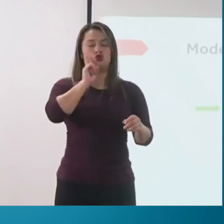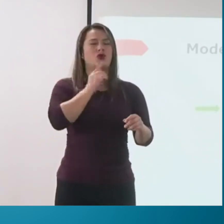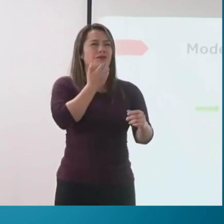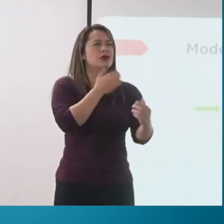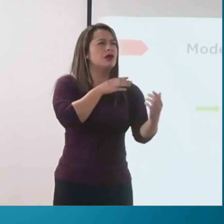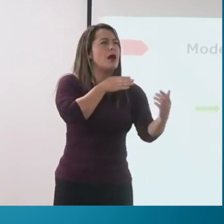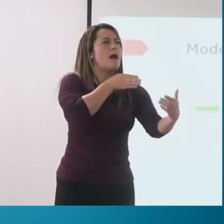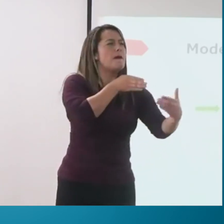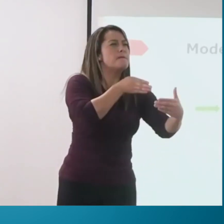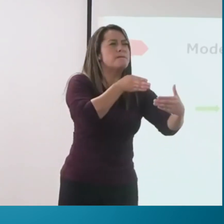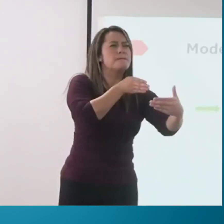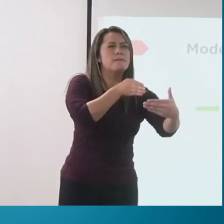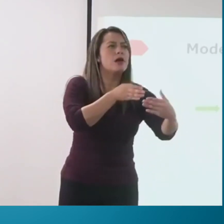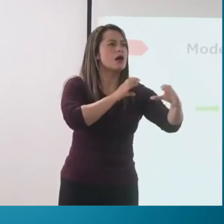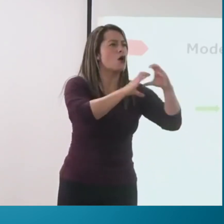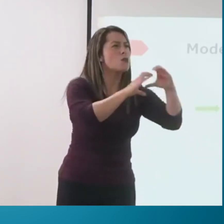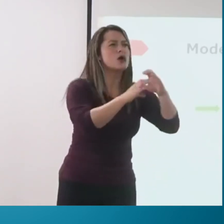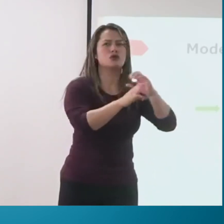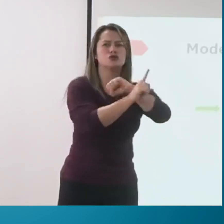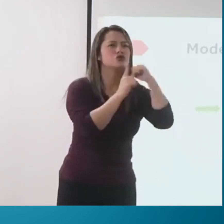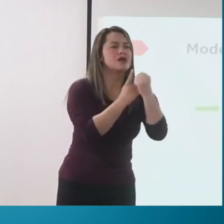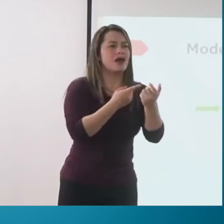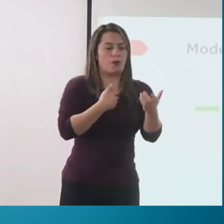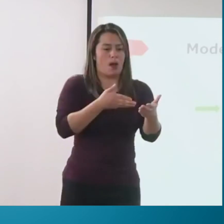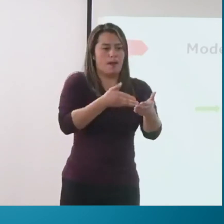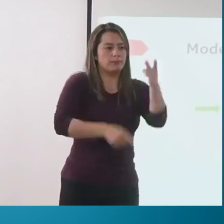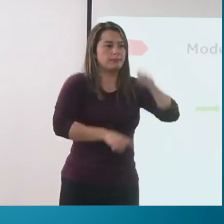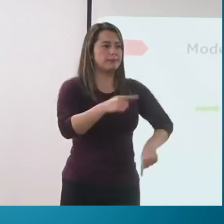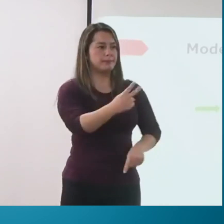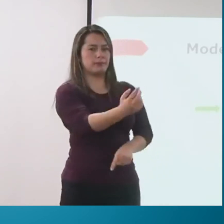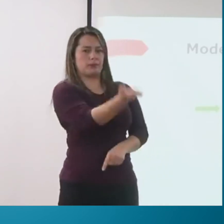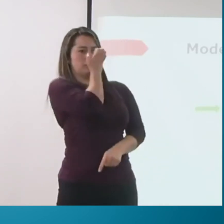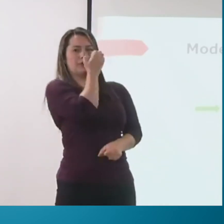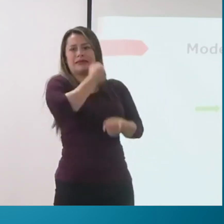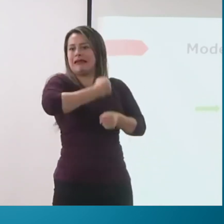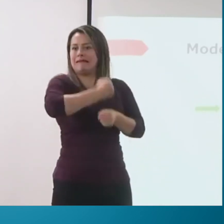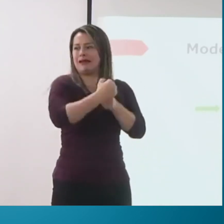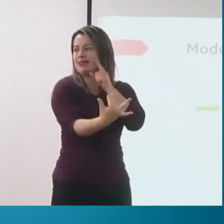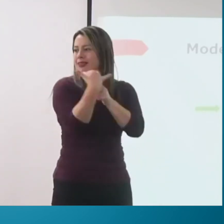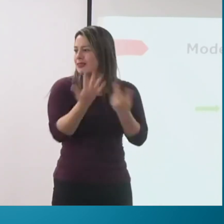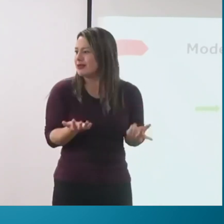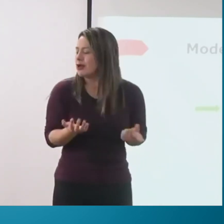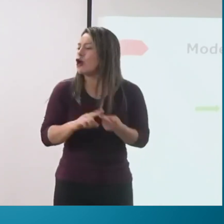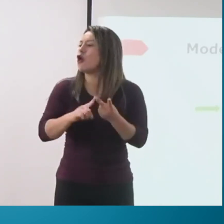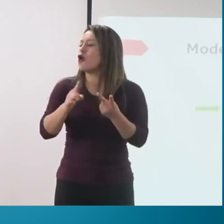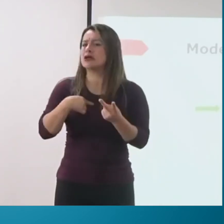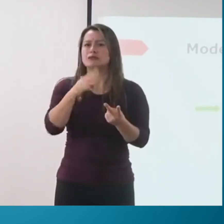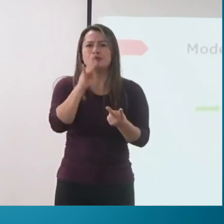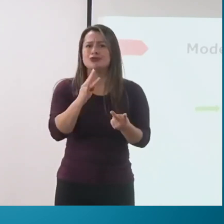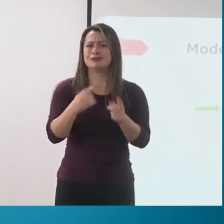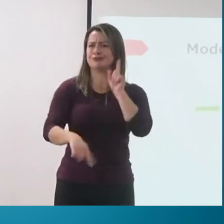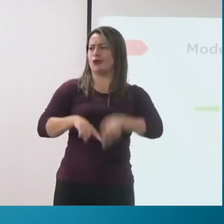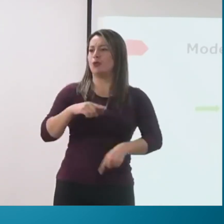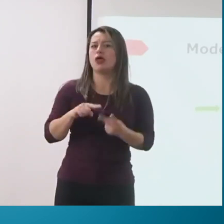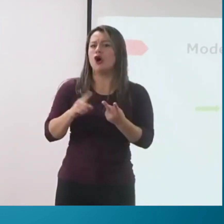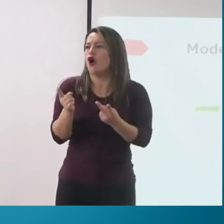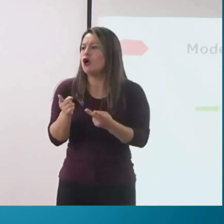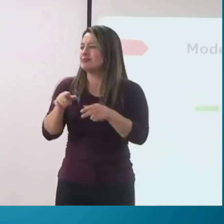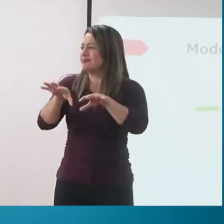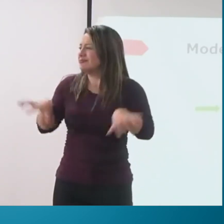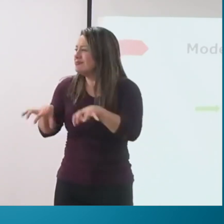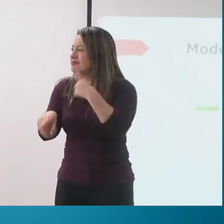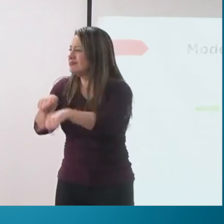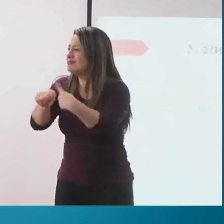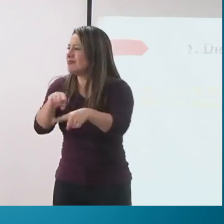me impacta en trabajar? ¿Cuánto me impacta en mi rol como esposo? ¿Cuánto en la plata? Eso